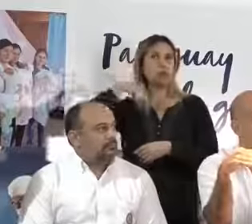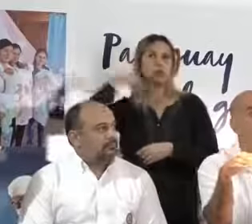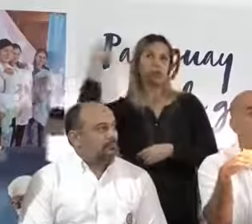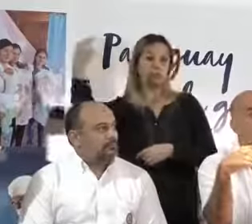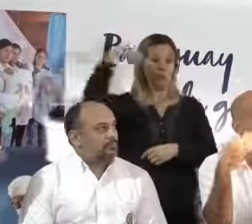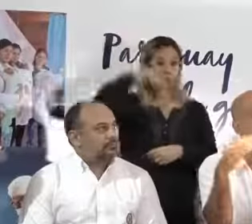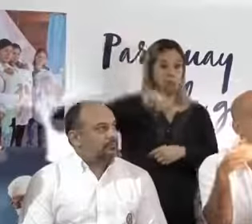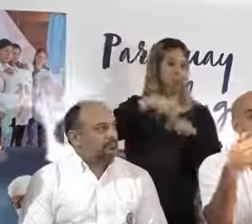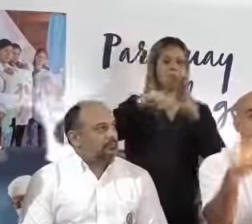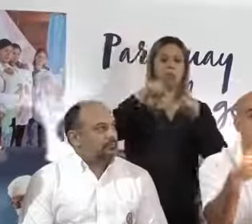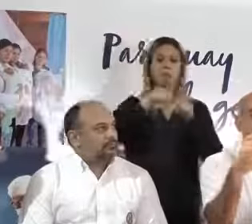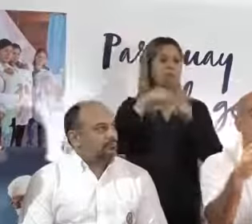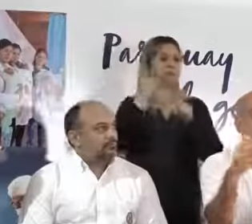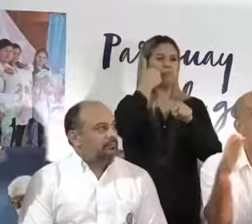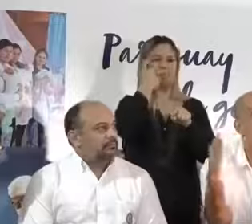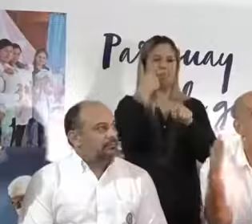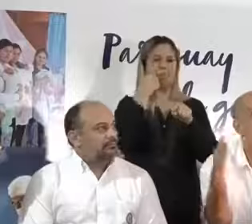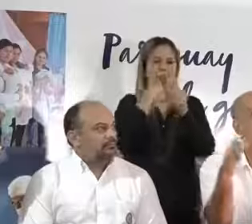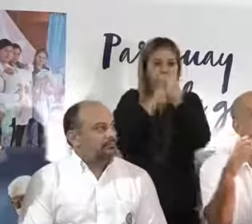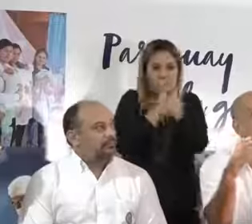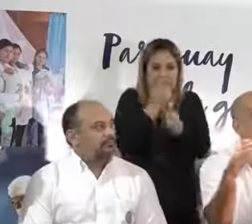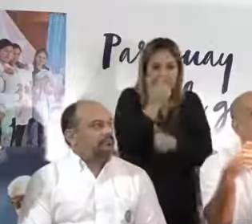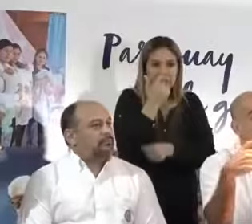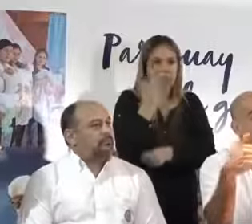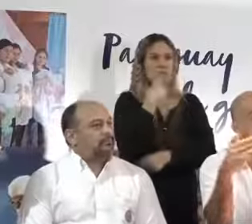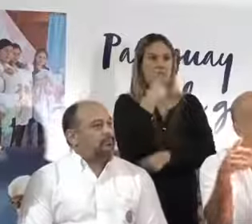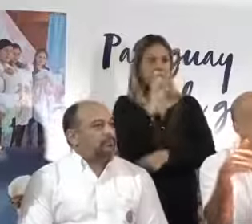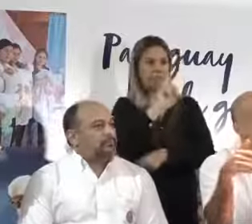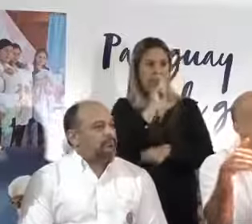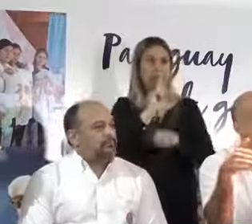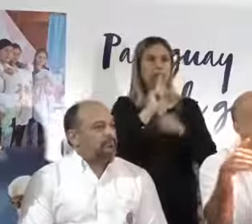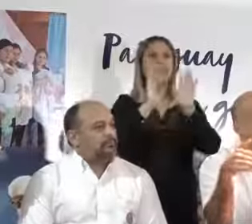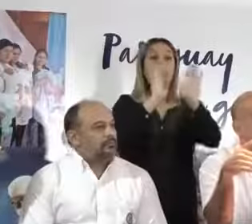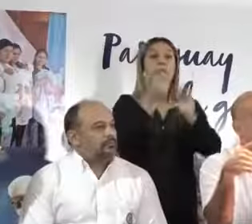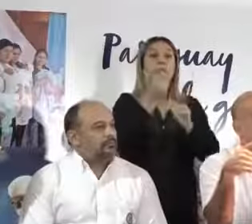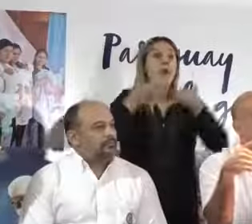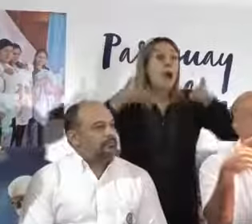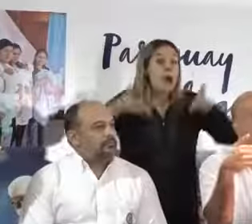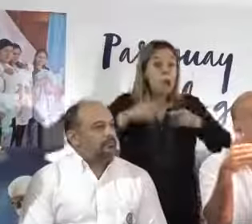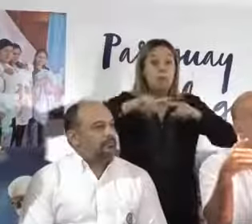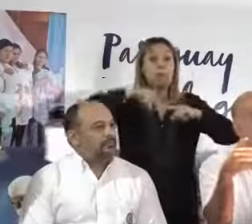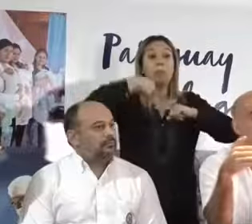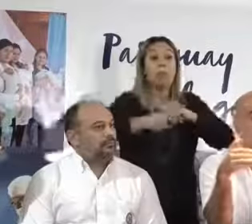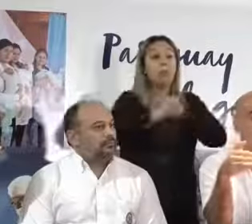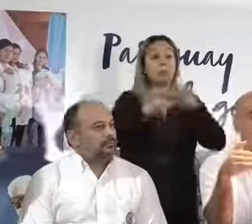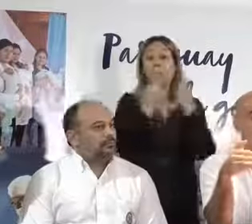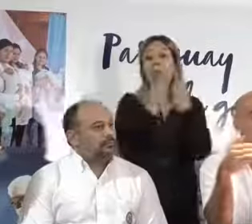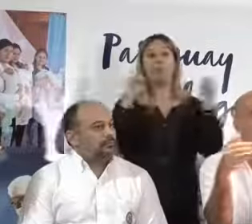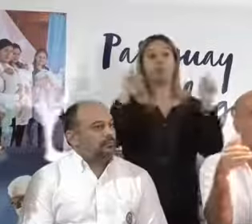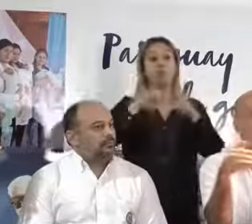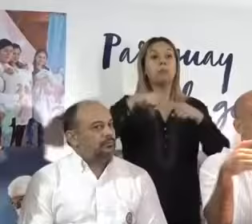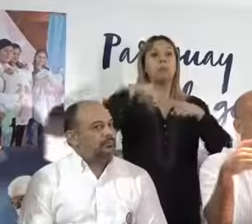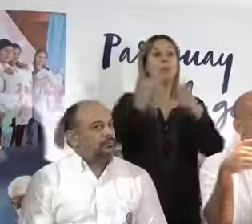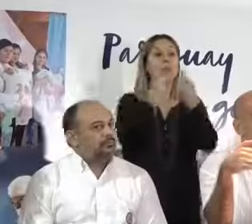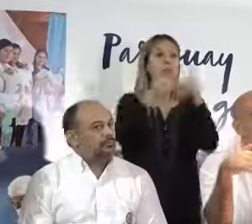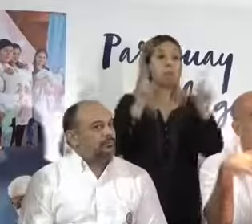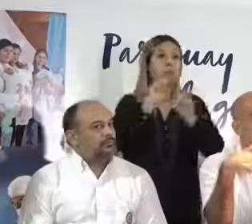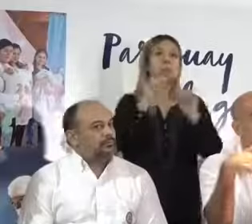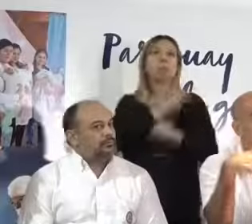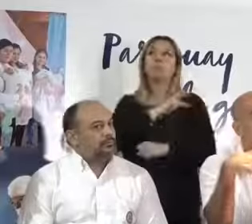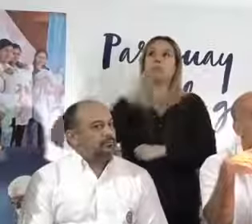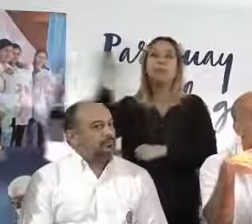seguido, ¿verdad? Y así sucesivamente, cada día está cambiando eso. Lo mismo ha pasado con personas que provienen de España y de Madrid.